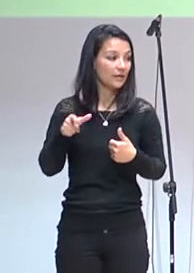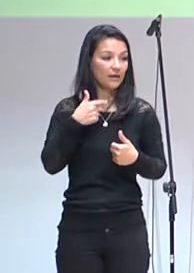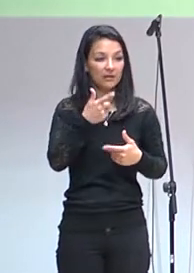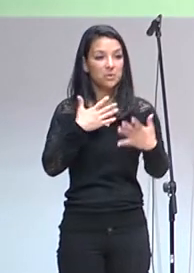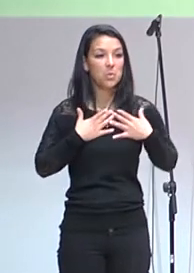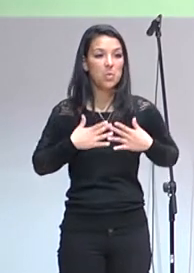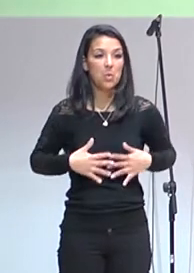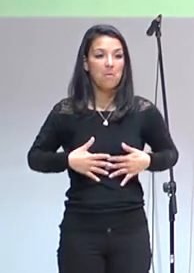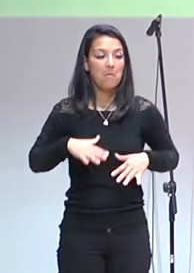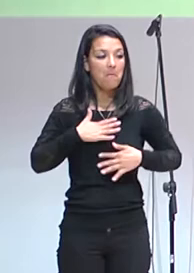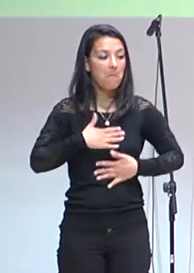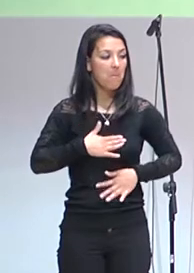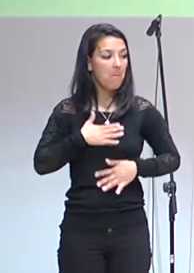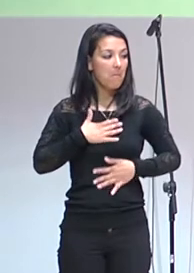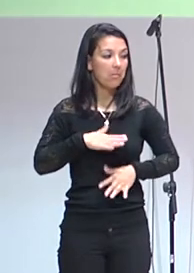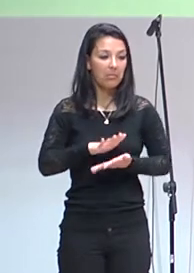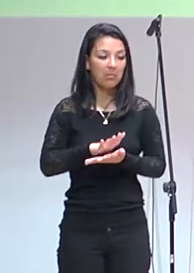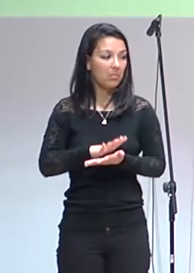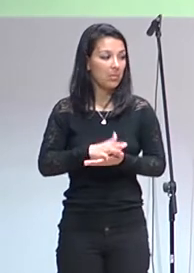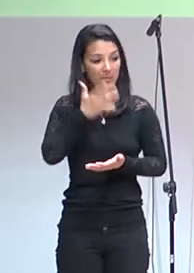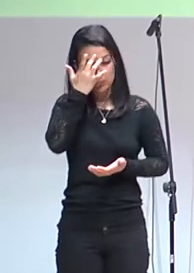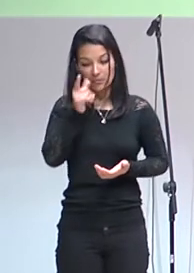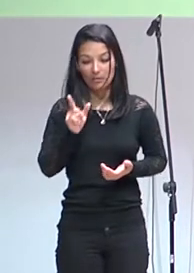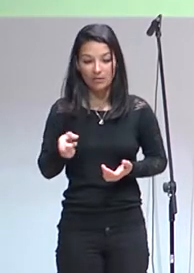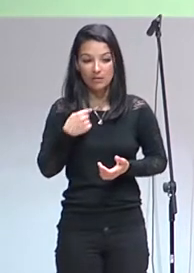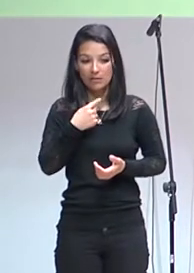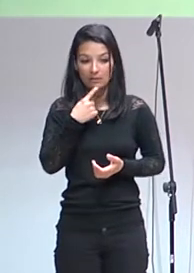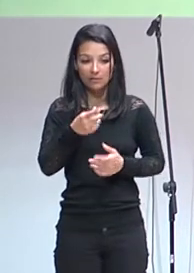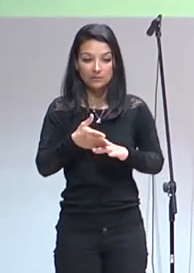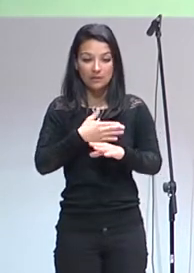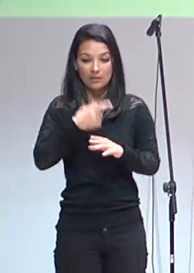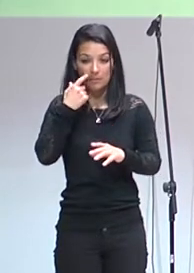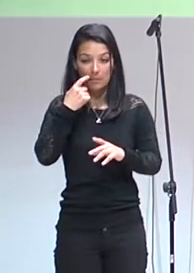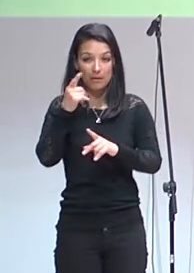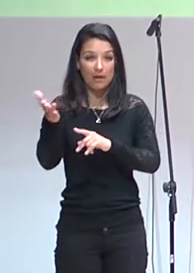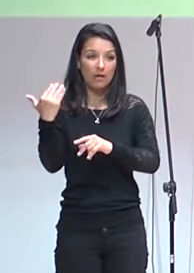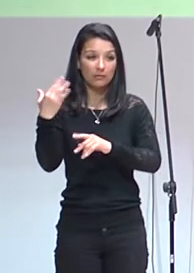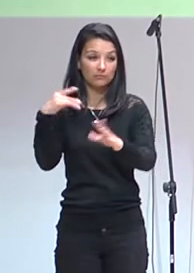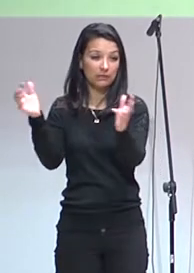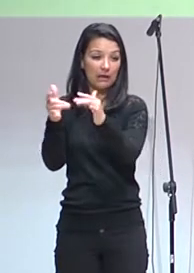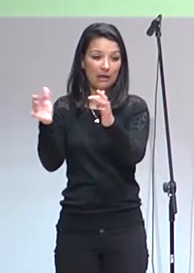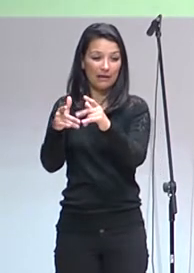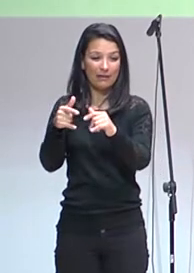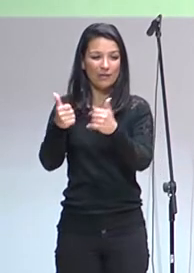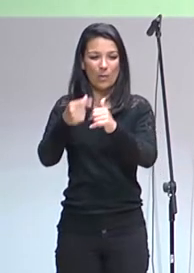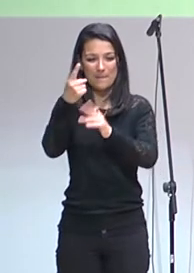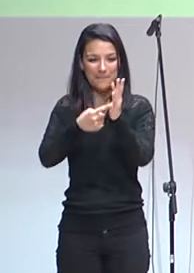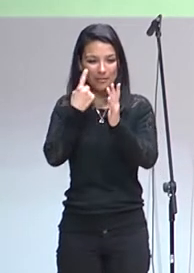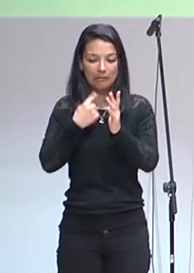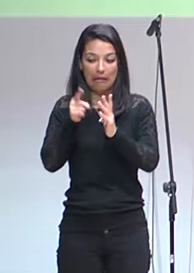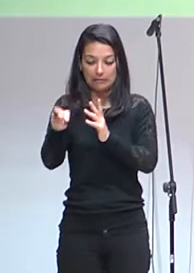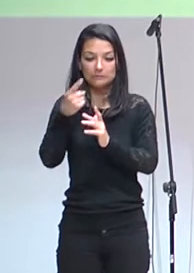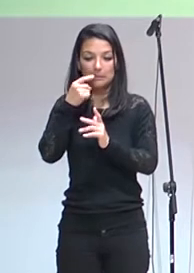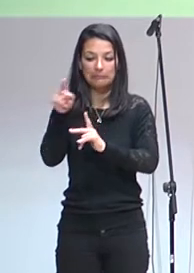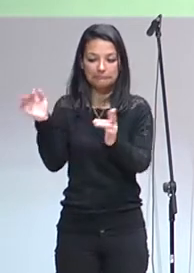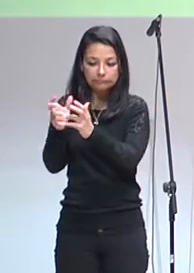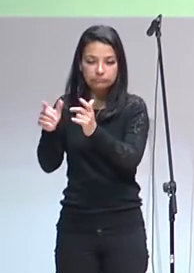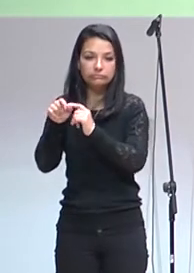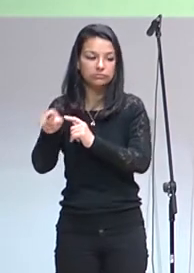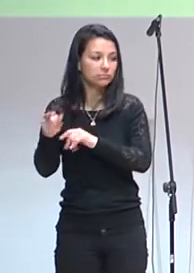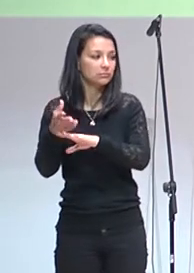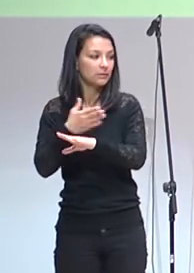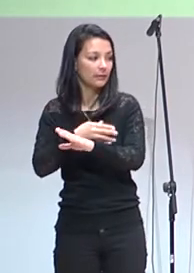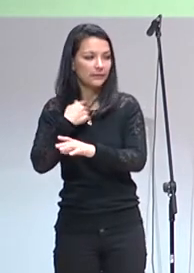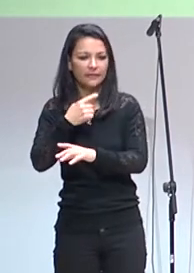tranquilo, ¿no?, porque es que el lío de él, que el papá fue combatiente de la Guerra de los Mil Días, ¿sí? Entonces decía él, pues no, mi